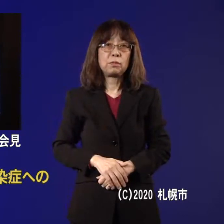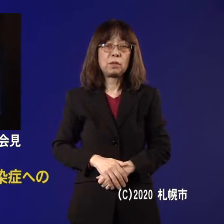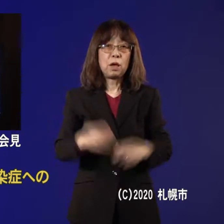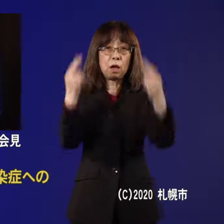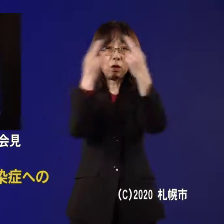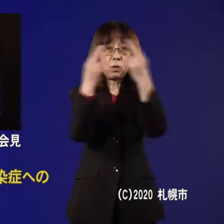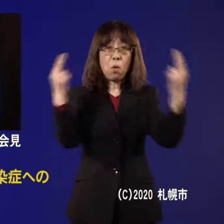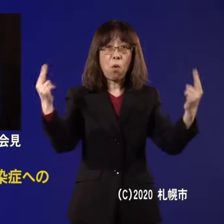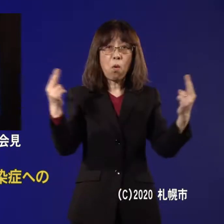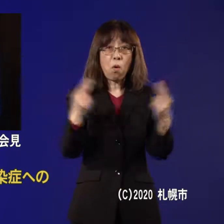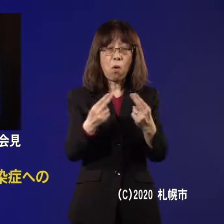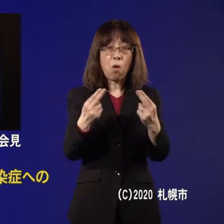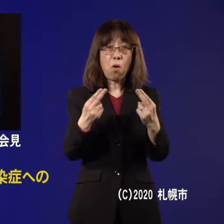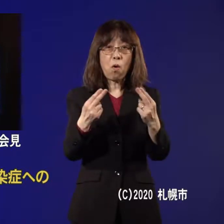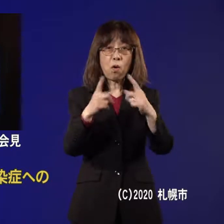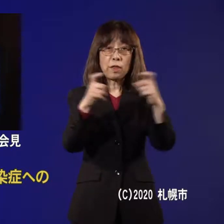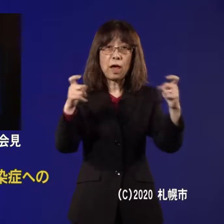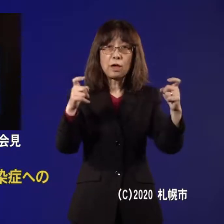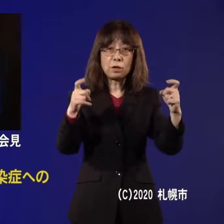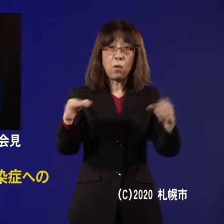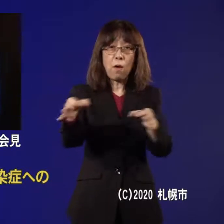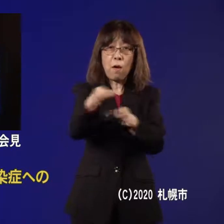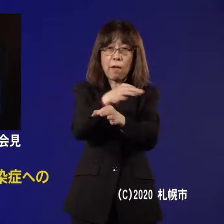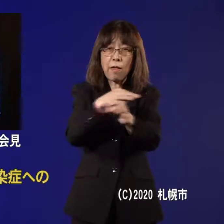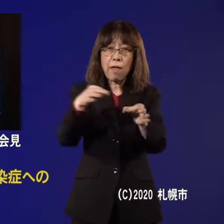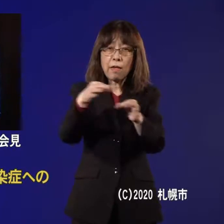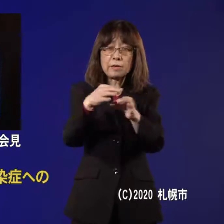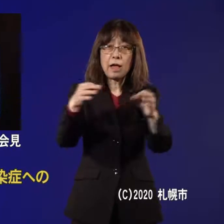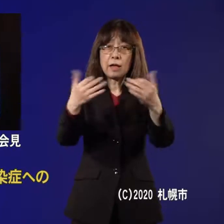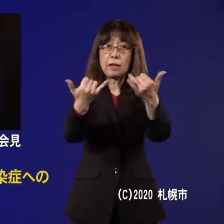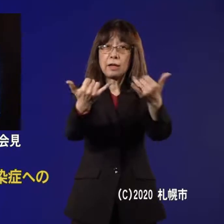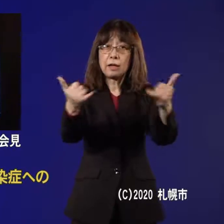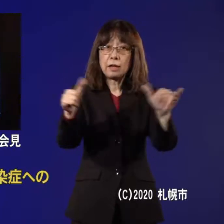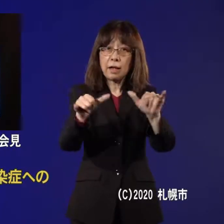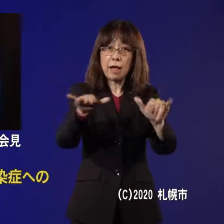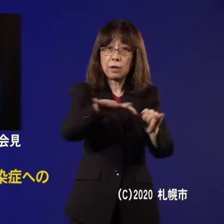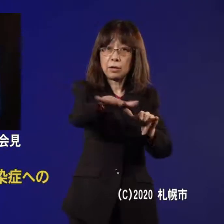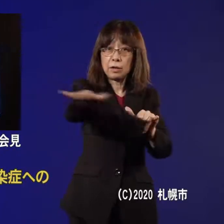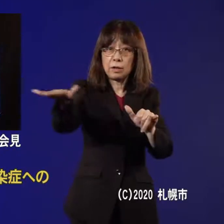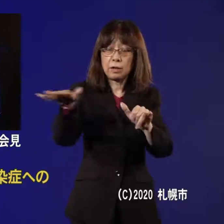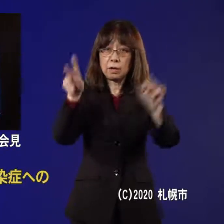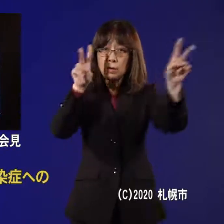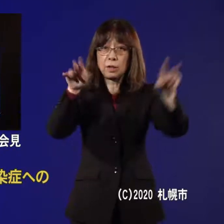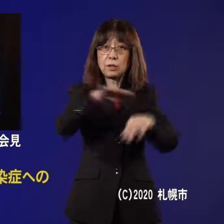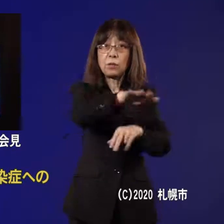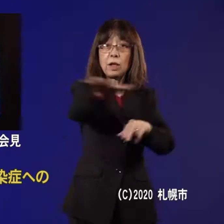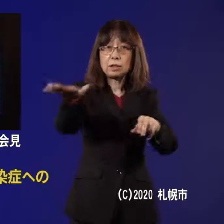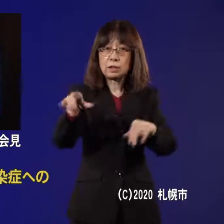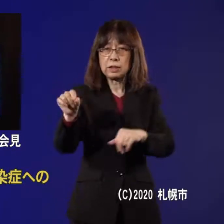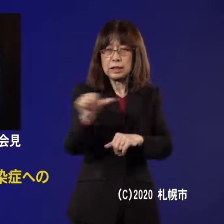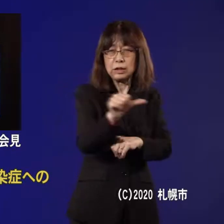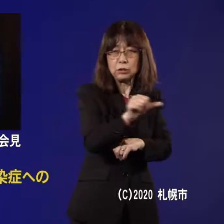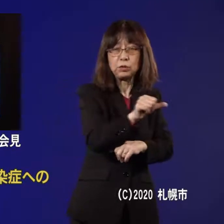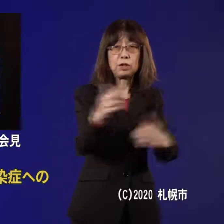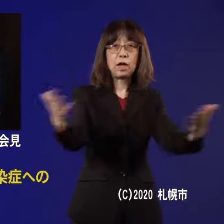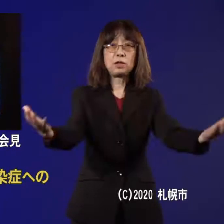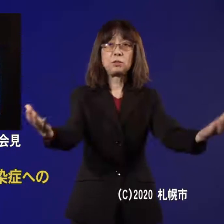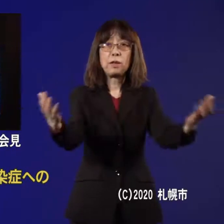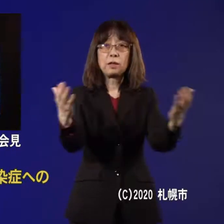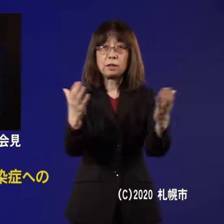道内の経済界の方々、経済団体の方々に、緊急にお集まりをいただきま